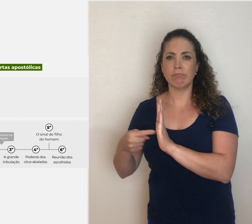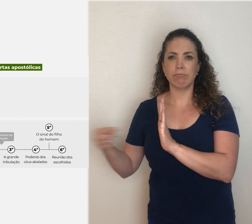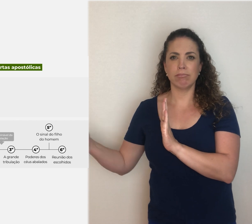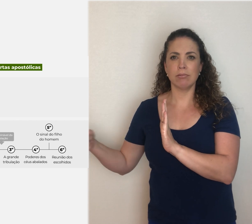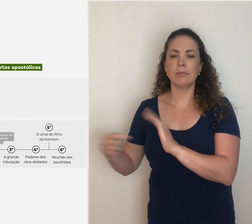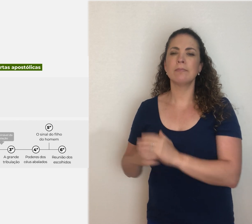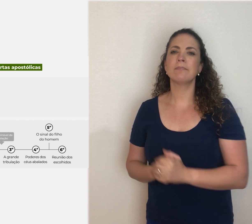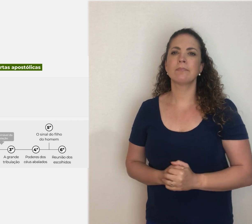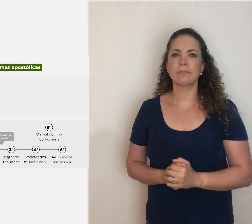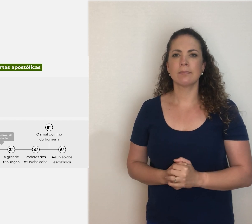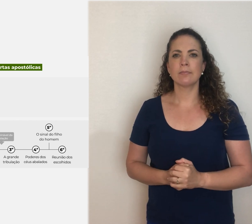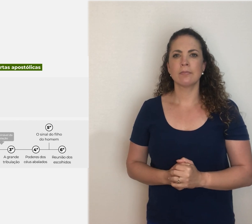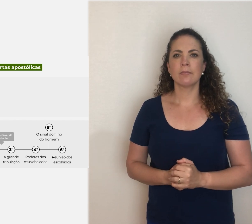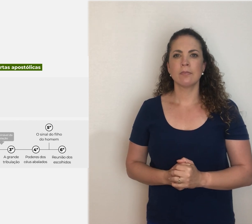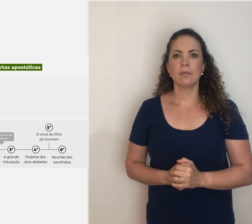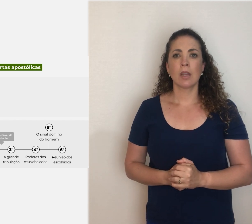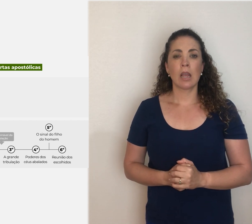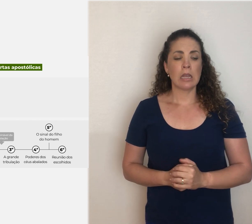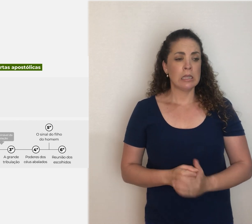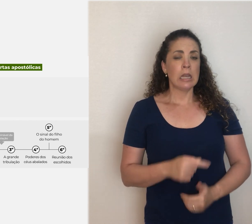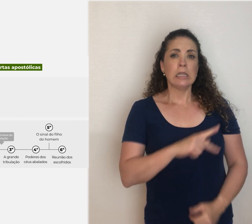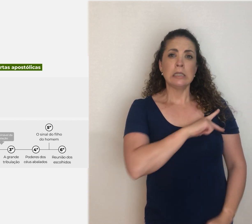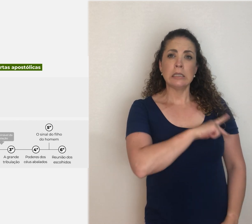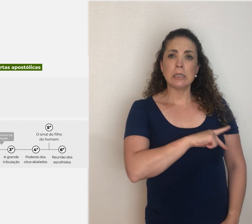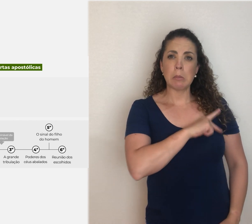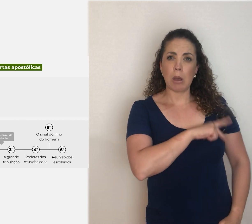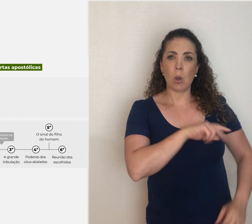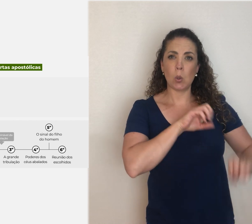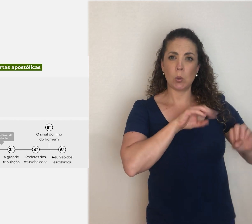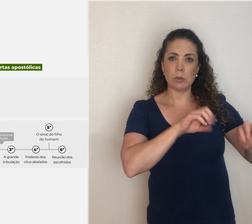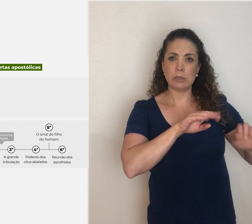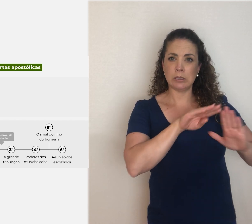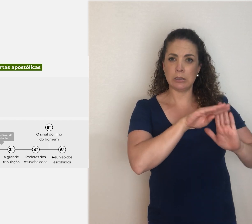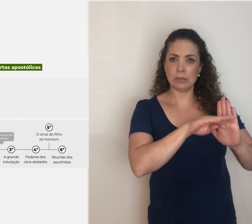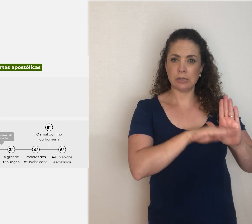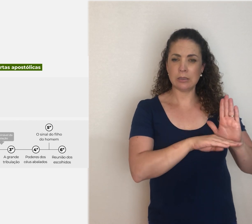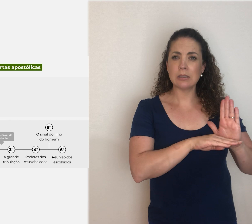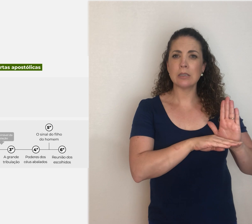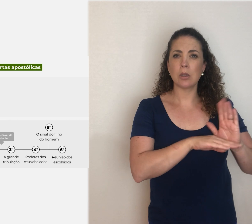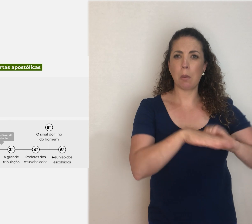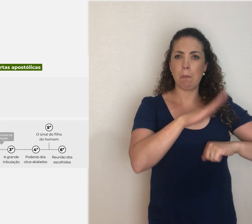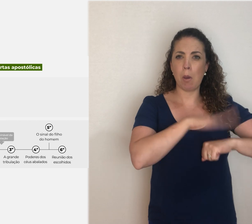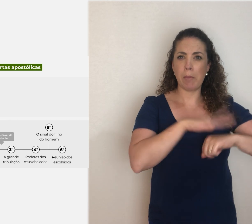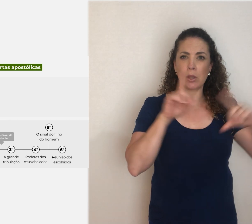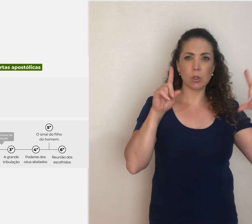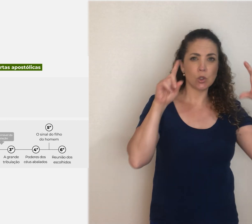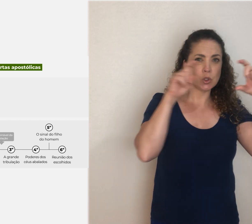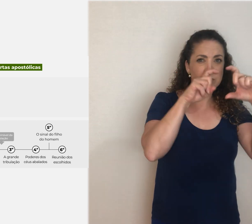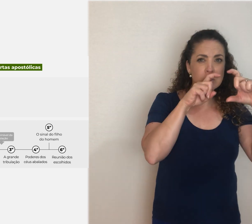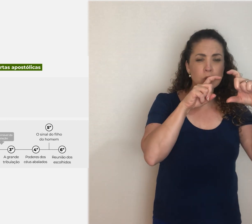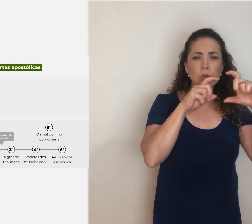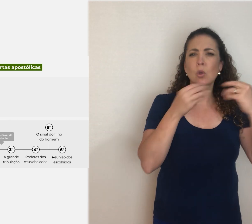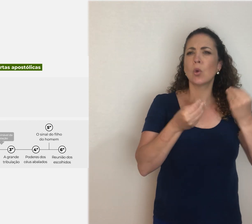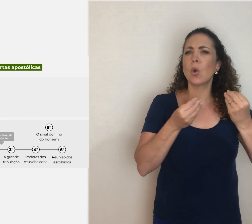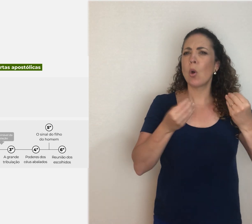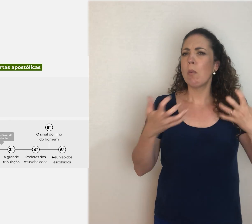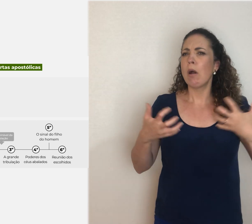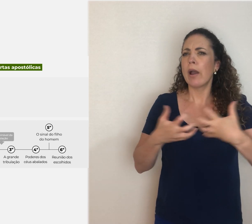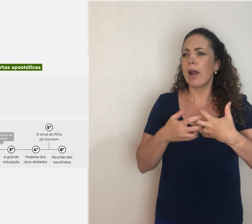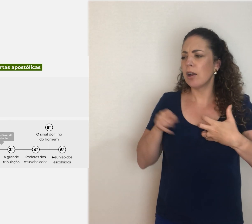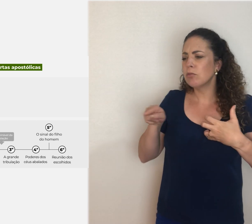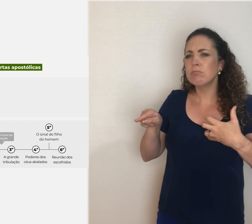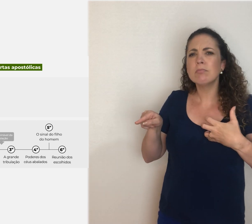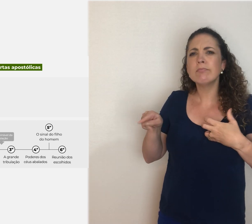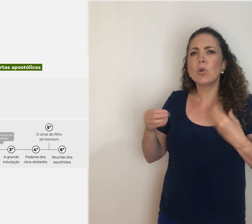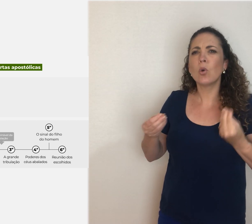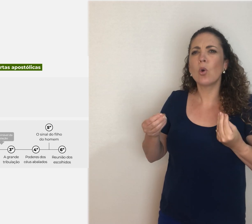e a gente vê que este aspecto dos tempos difíceis se encaixa bem